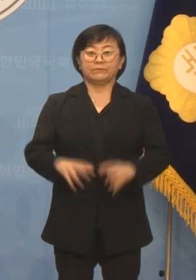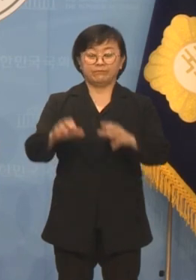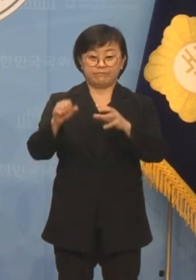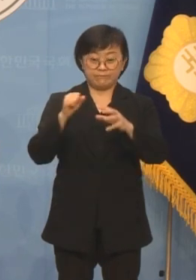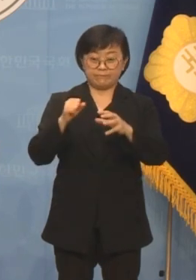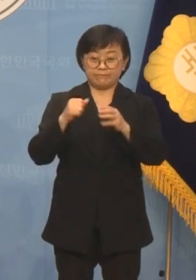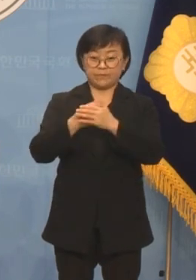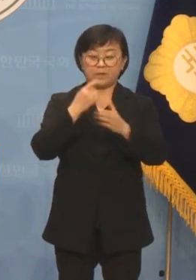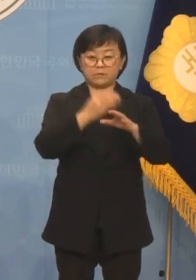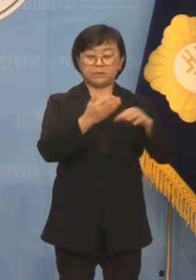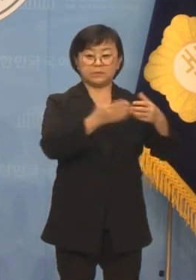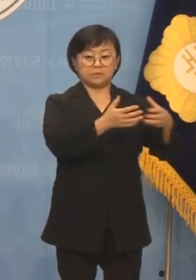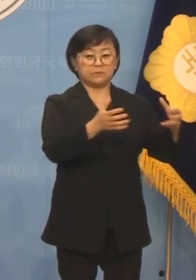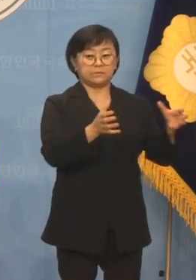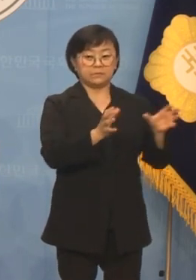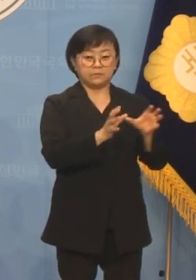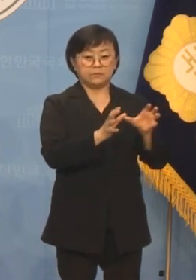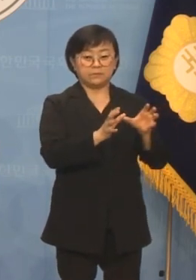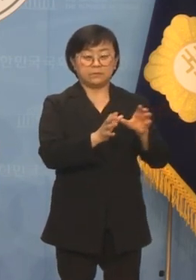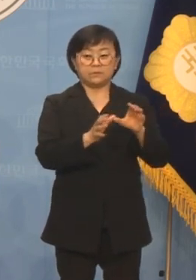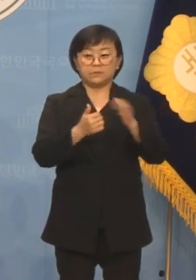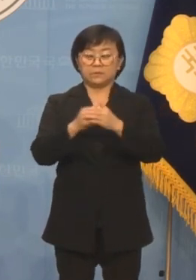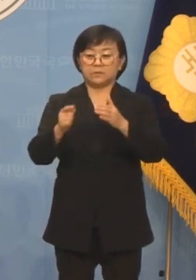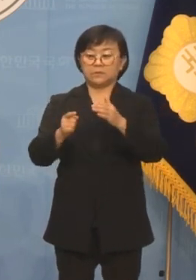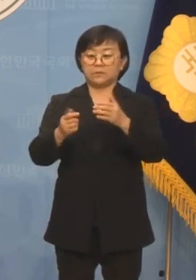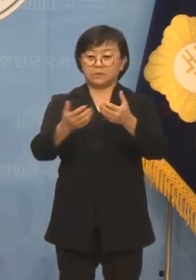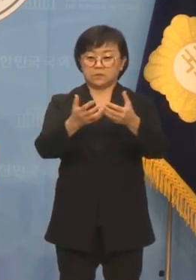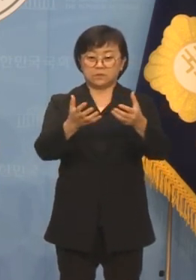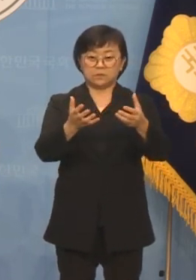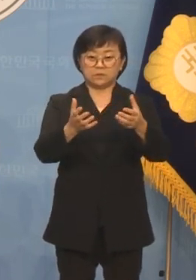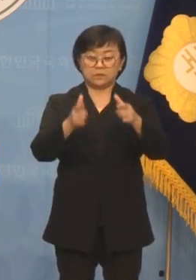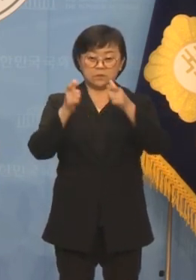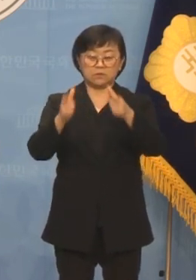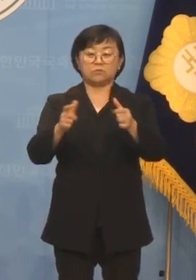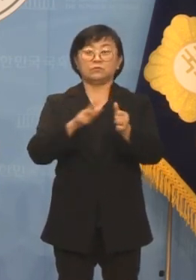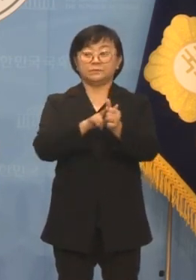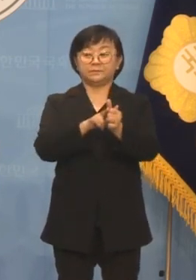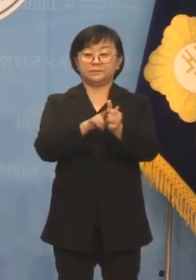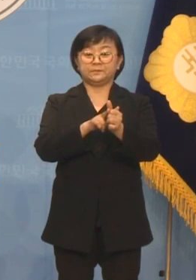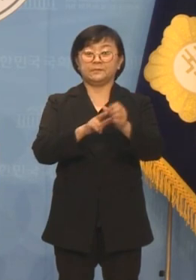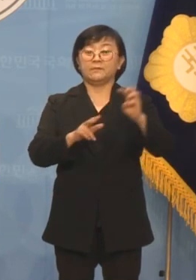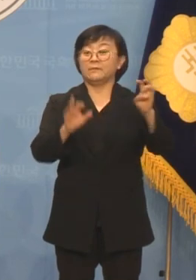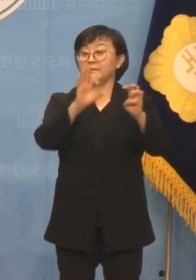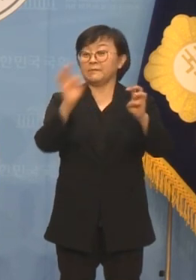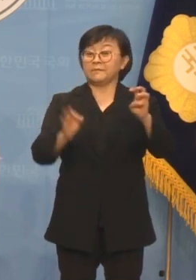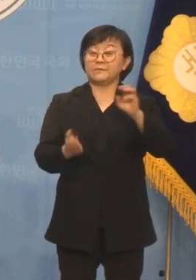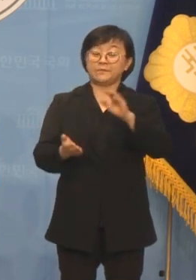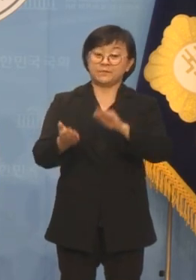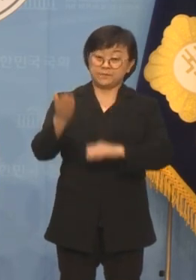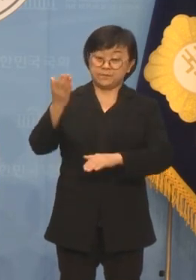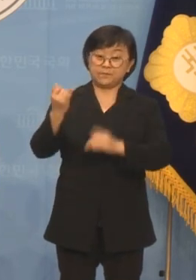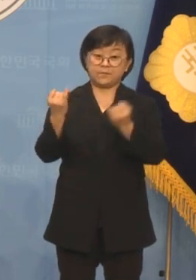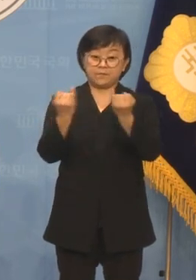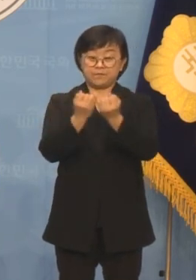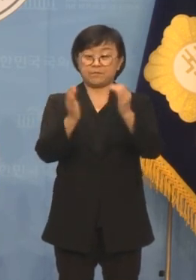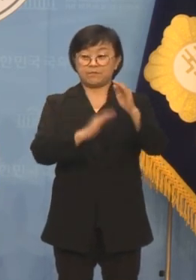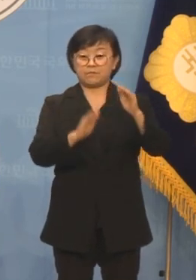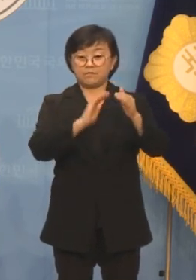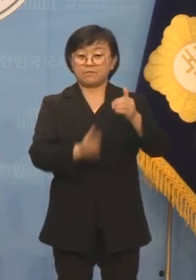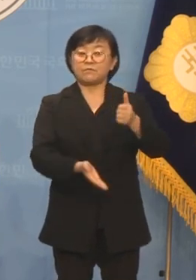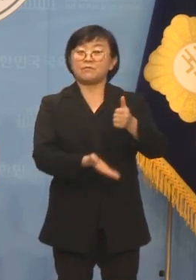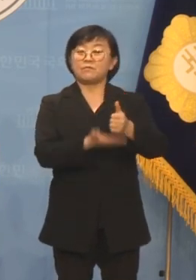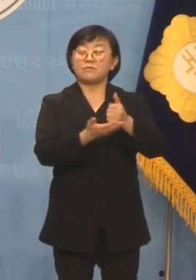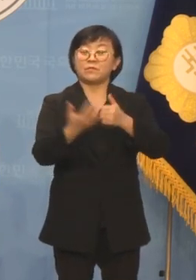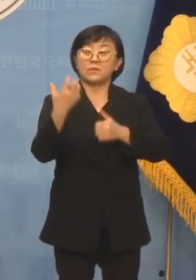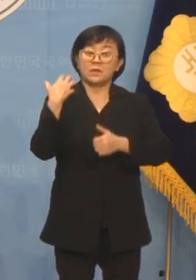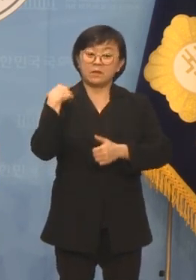국민의힘과 민주당은 공이 당원에 지역구 후보의 30% 이상 여성 공천을